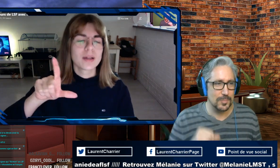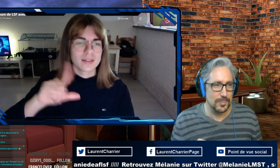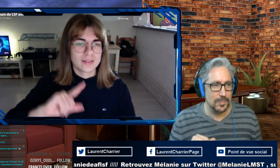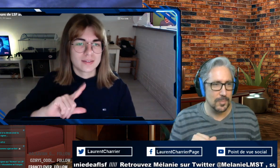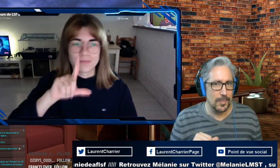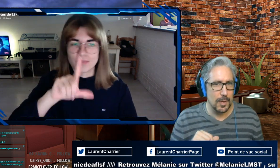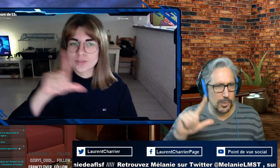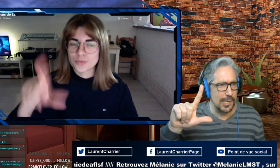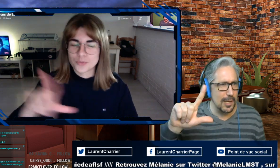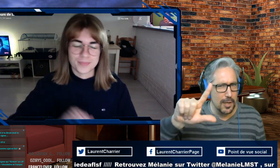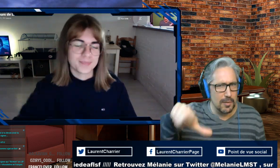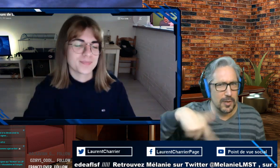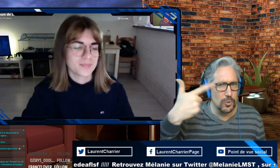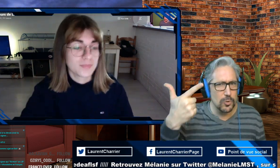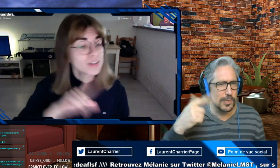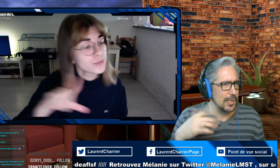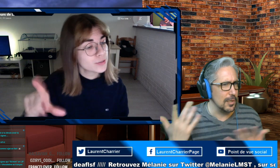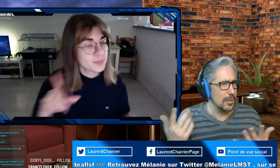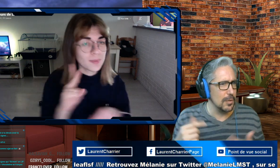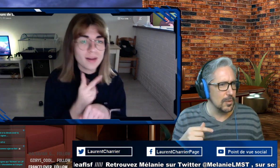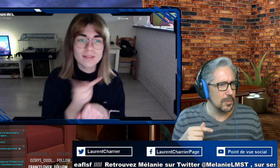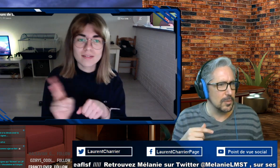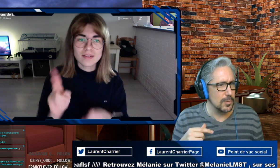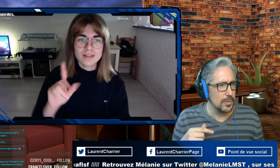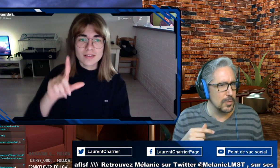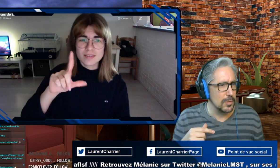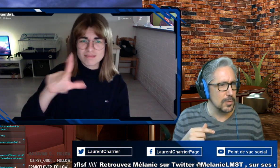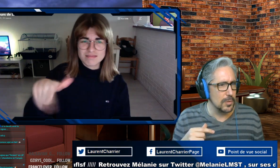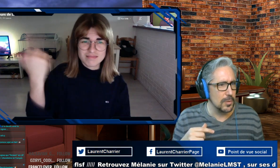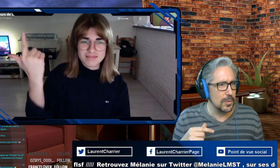22. Parce que ça, 22, c'est...